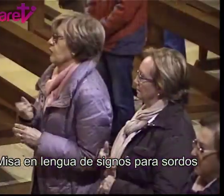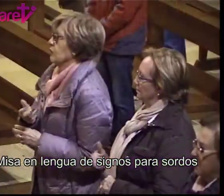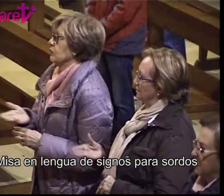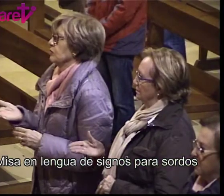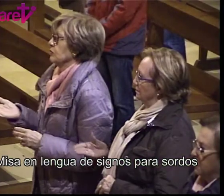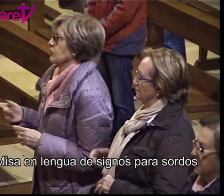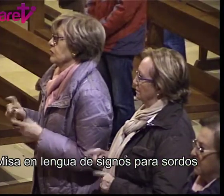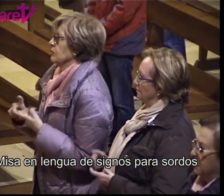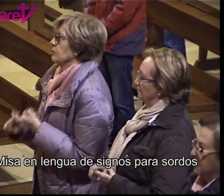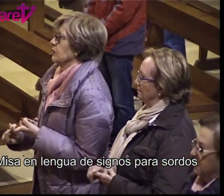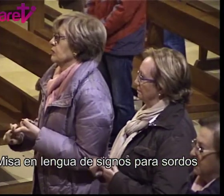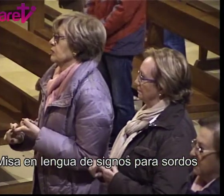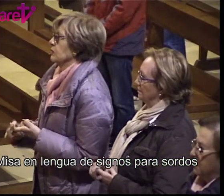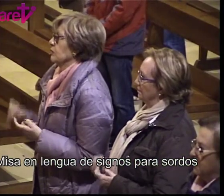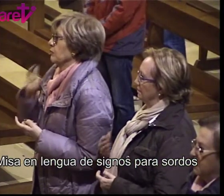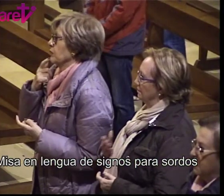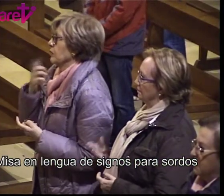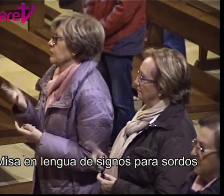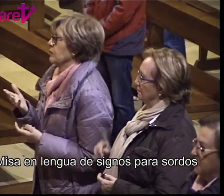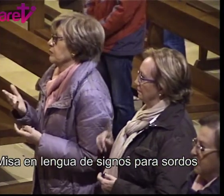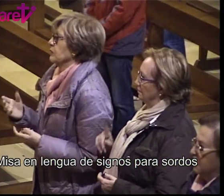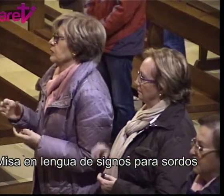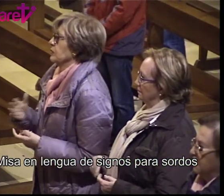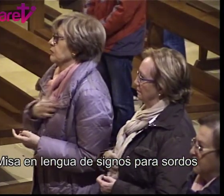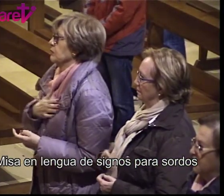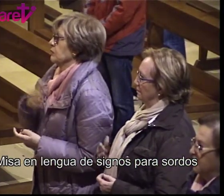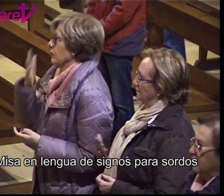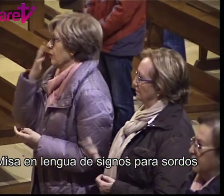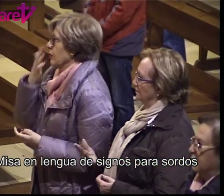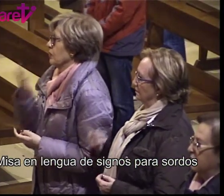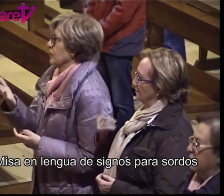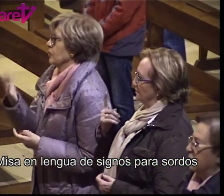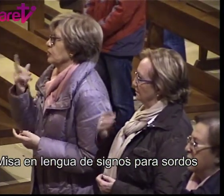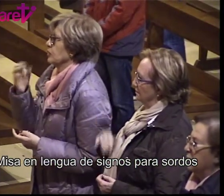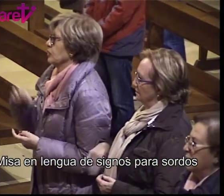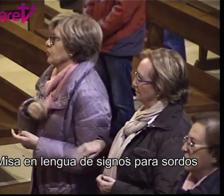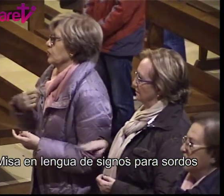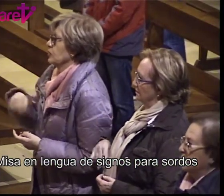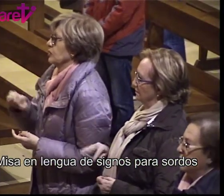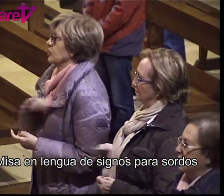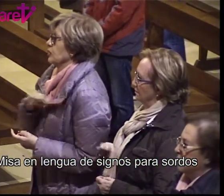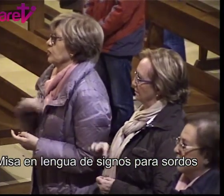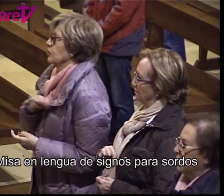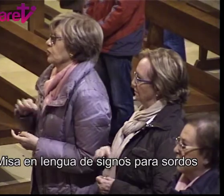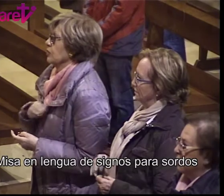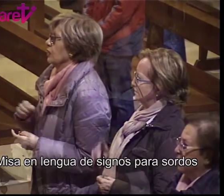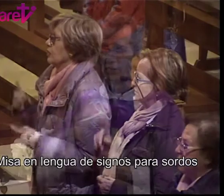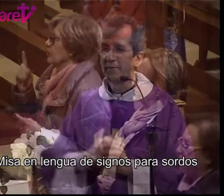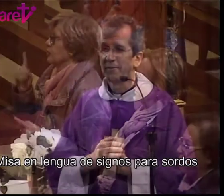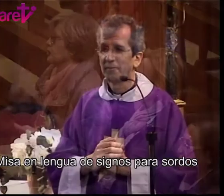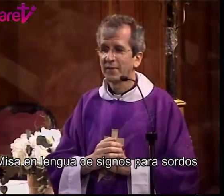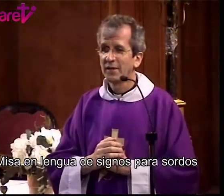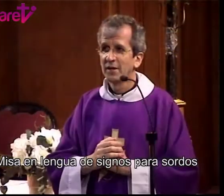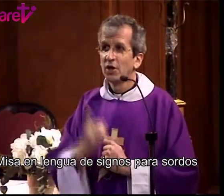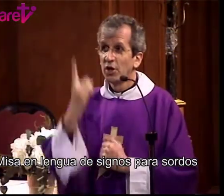a vosotros, hermanos, que intercedáis por mí ante Dios nuestro Señor.